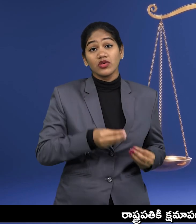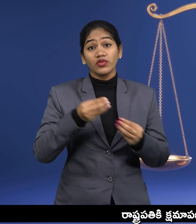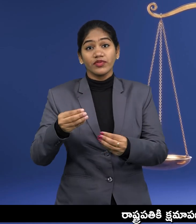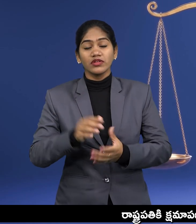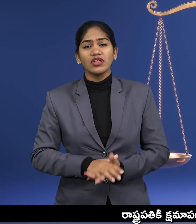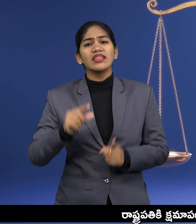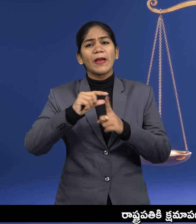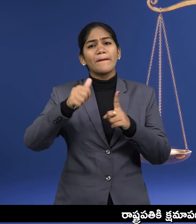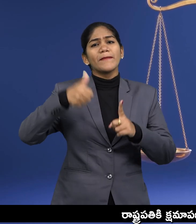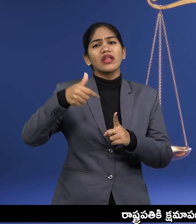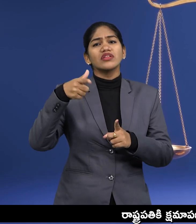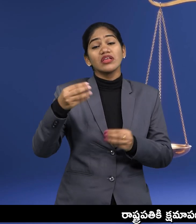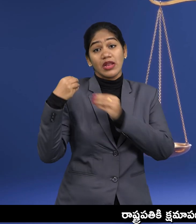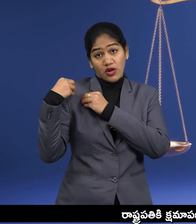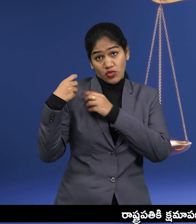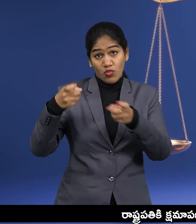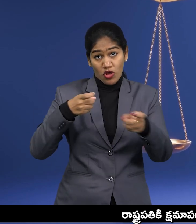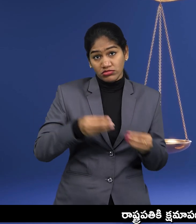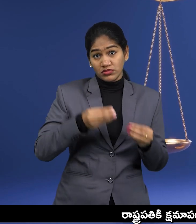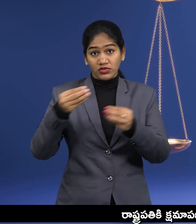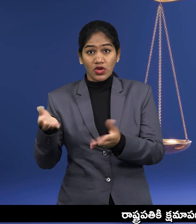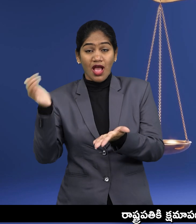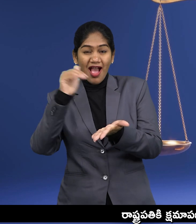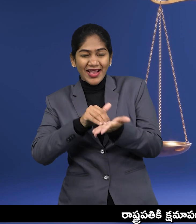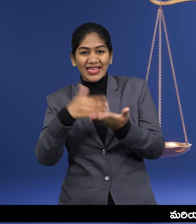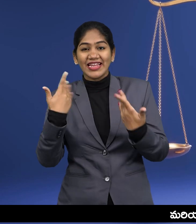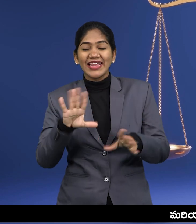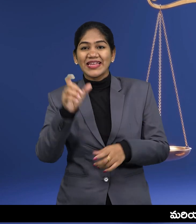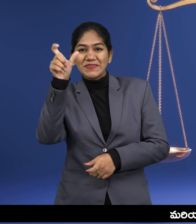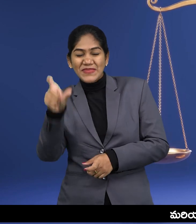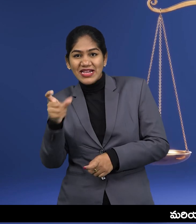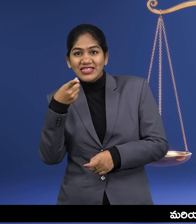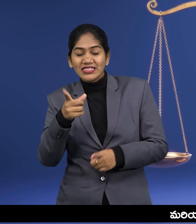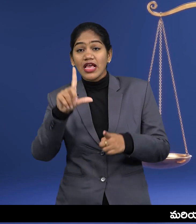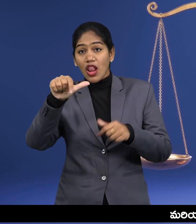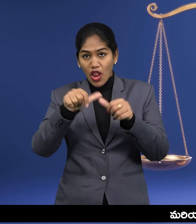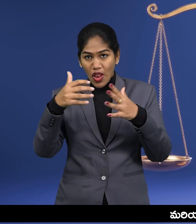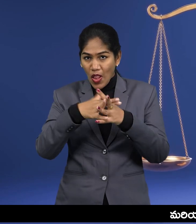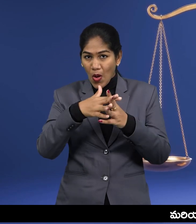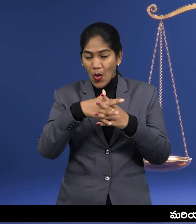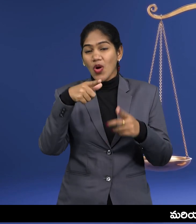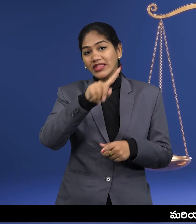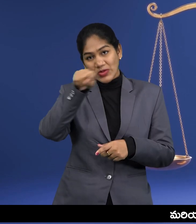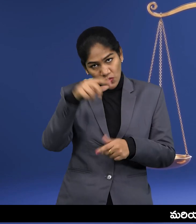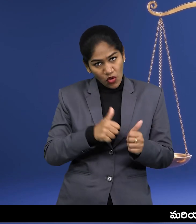రాష్ట్రపతికి క్షమాపణ లేదా శిక్షను తగ్గించే అధికారం ఇస్తుంది మరియు దోషులుగా తేలిన వ్యక్తులకు